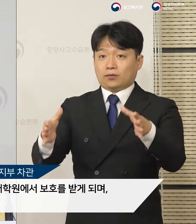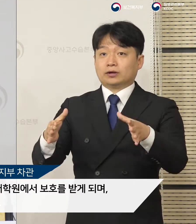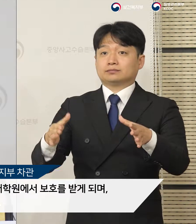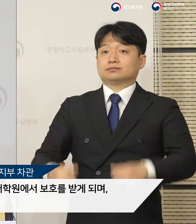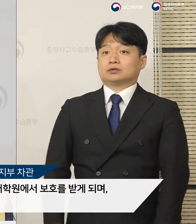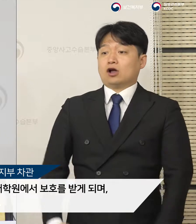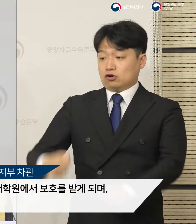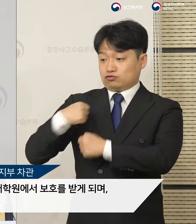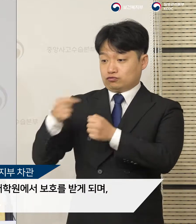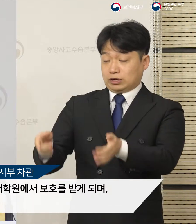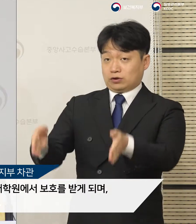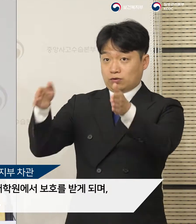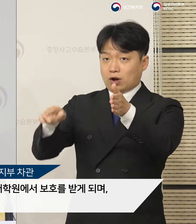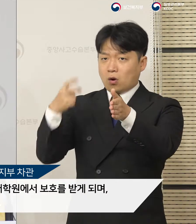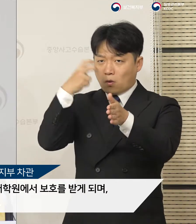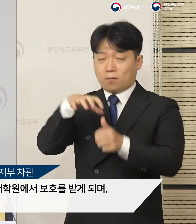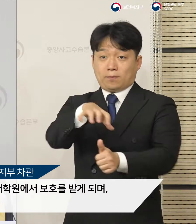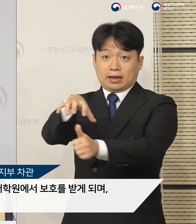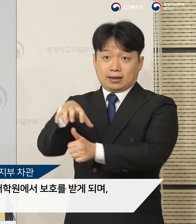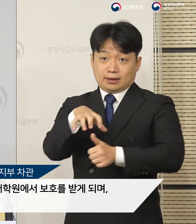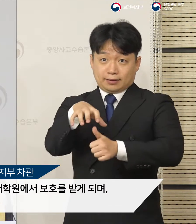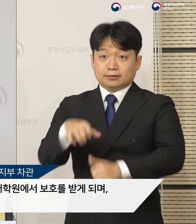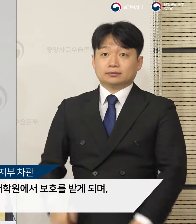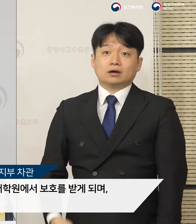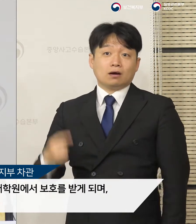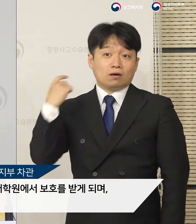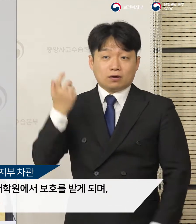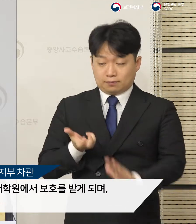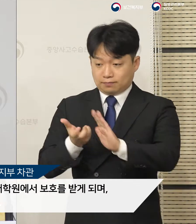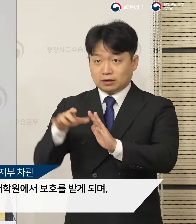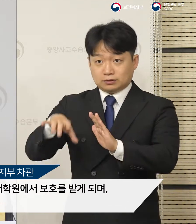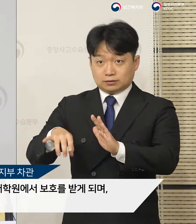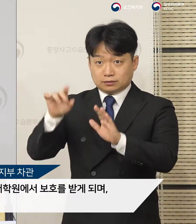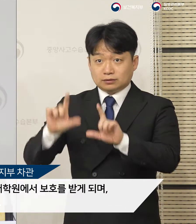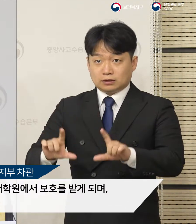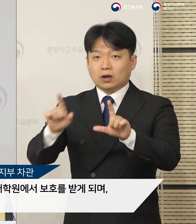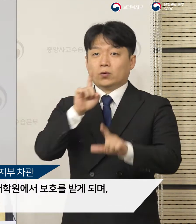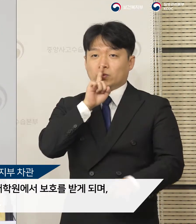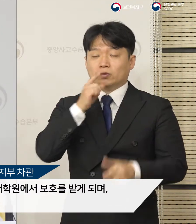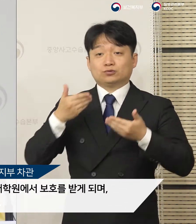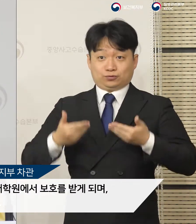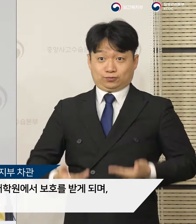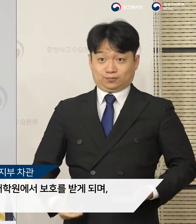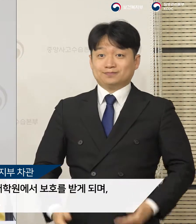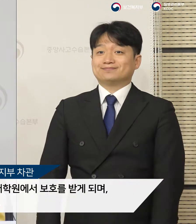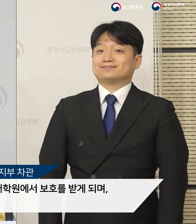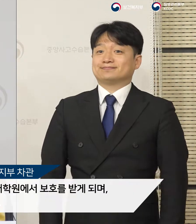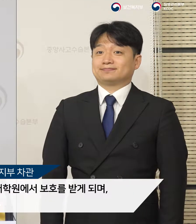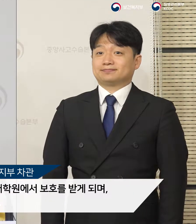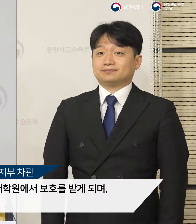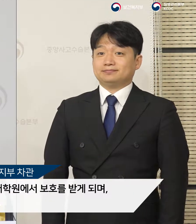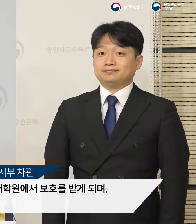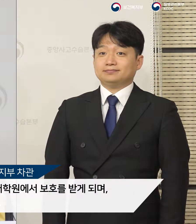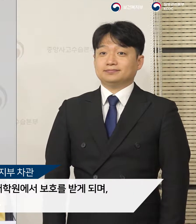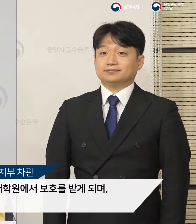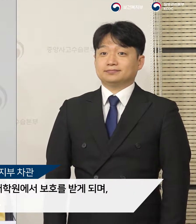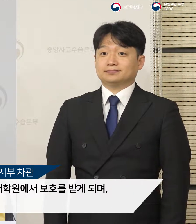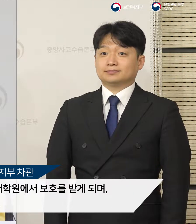동안 국방어학원에서 보호를 받게 되며 어제 입소 첫날을 조용하게 보냈다고 합니다.